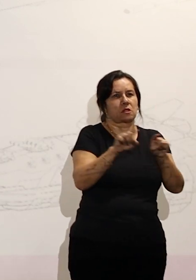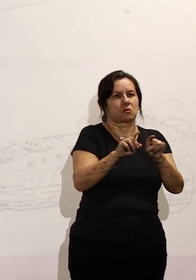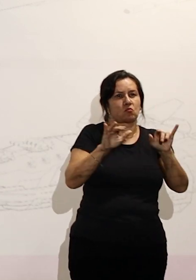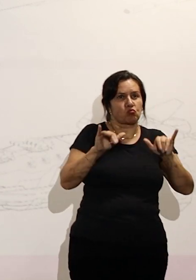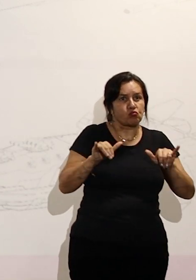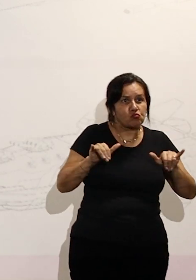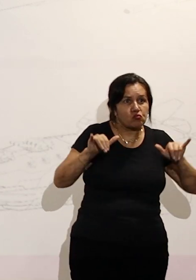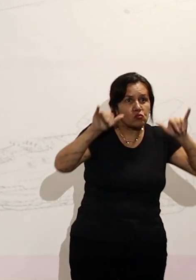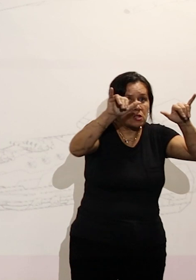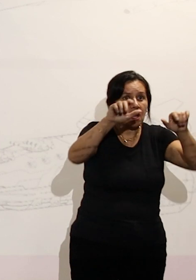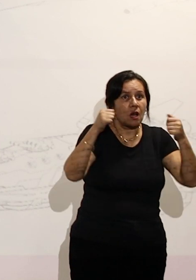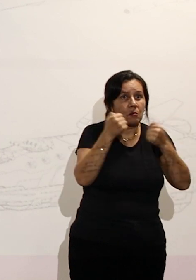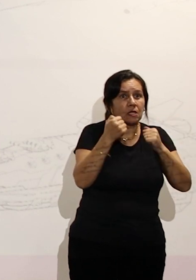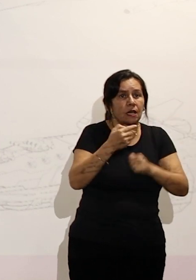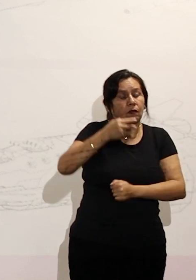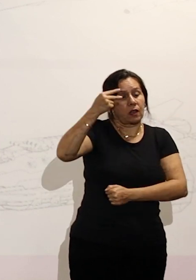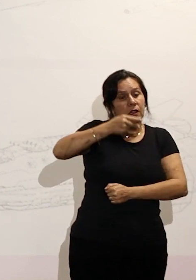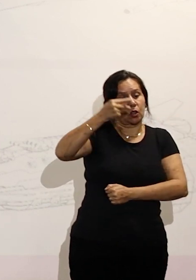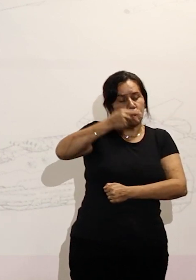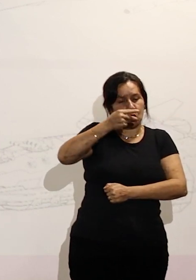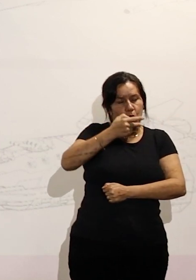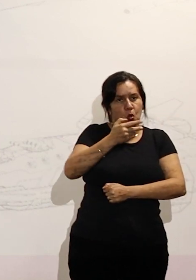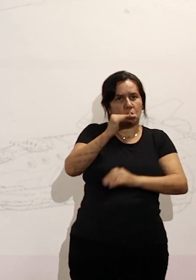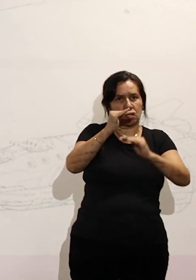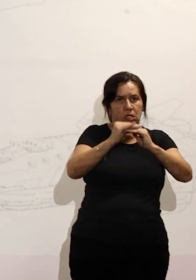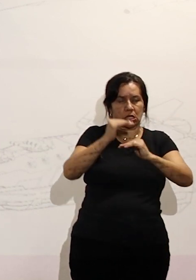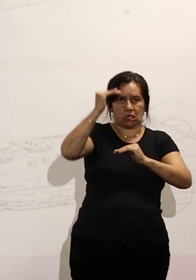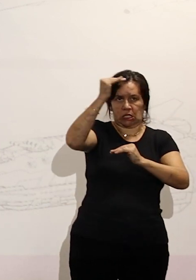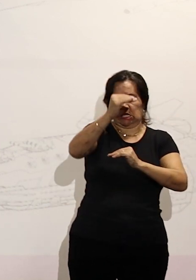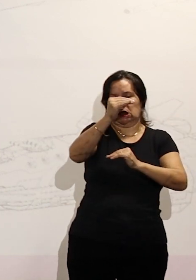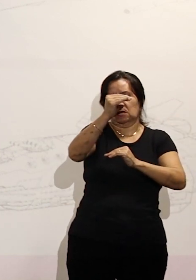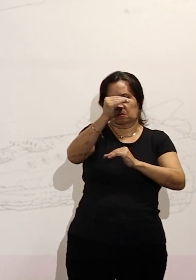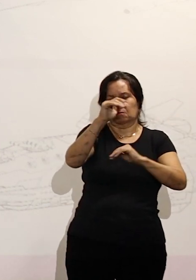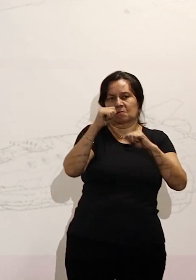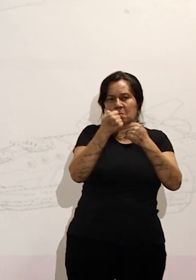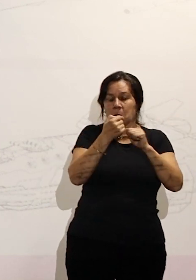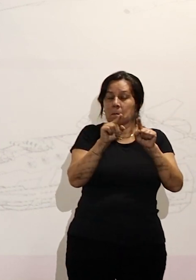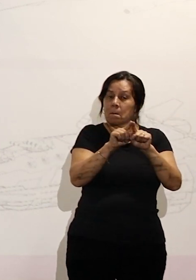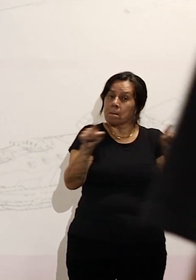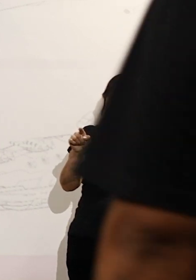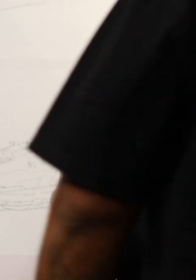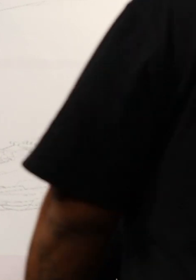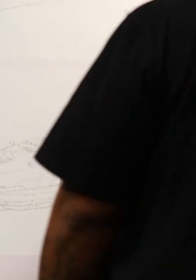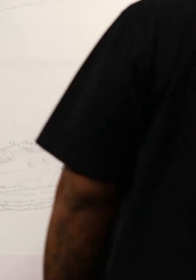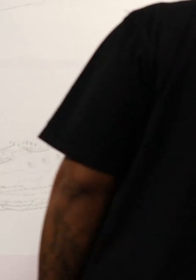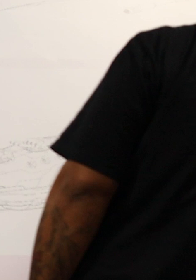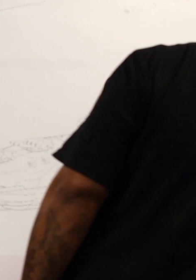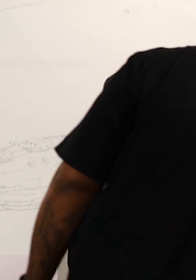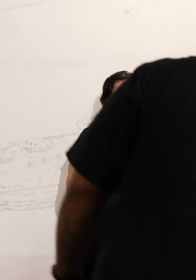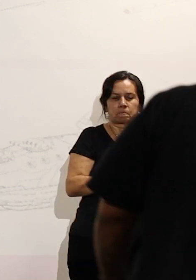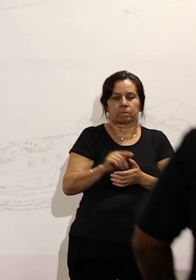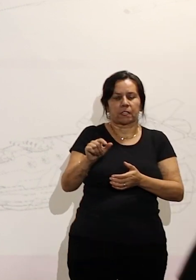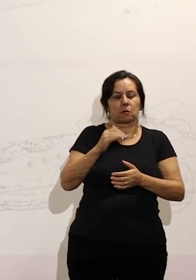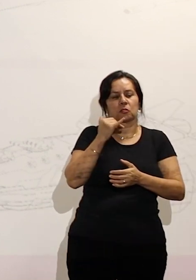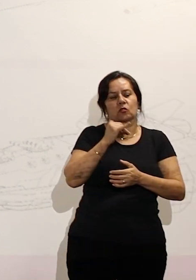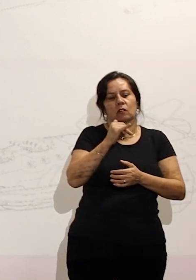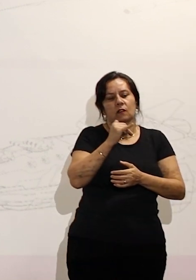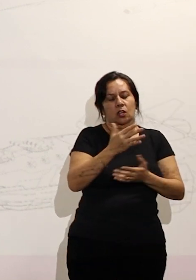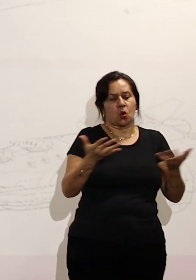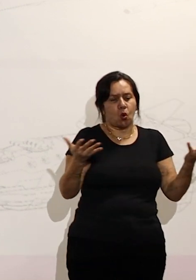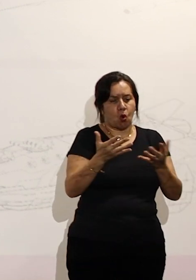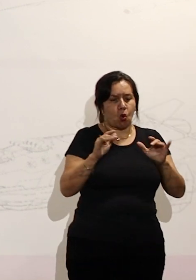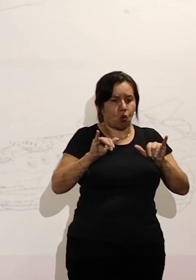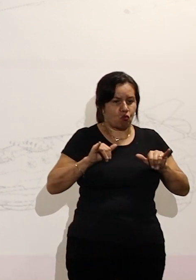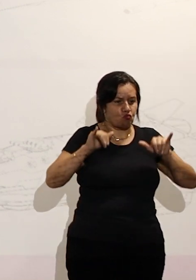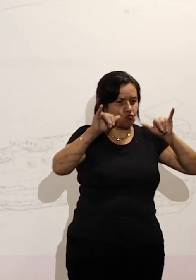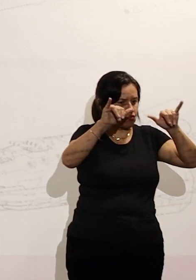precisava poder caber 2 daquele primeiro caça ali de cima, mas e aí ele falou que era uma nave que ela tinha